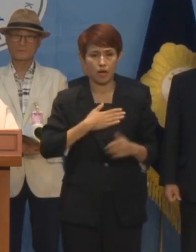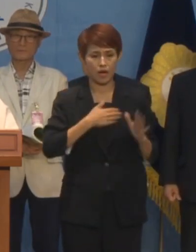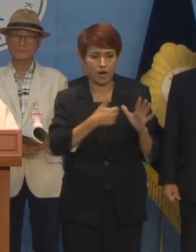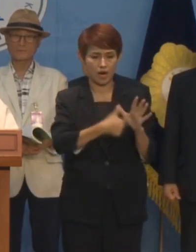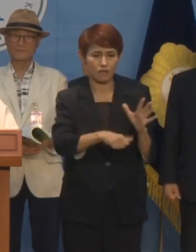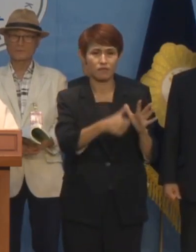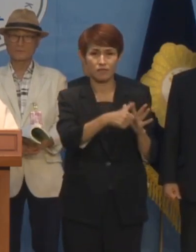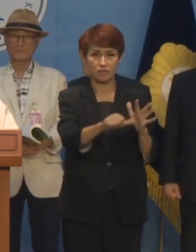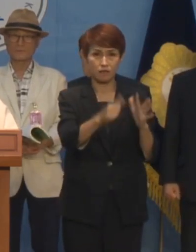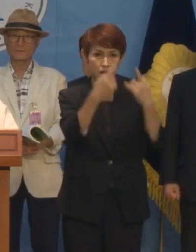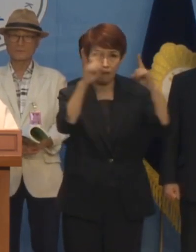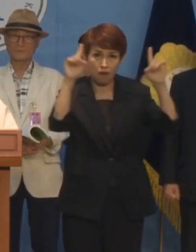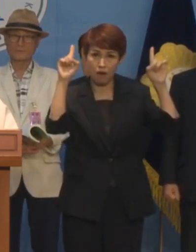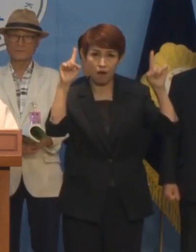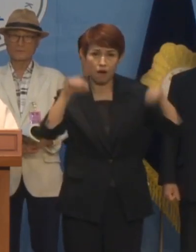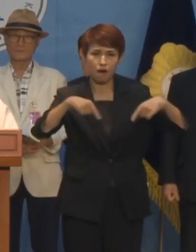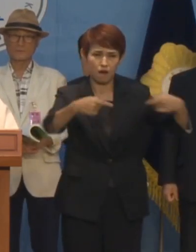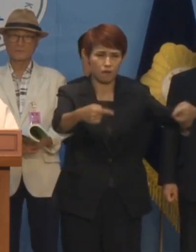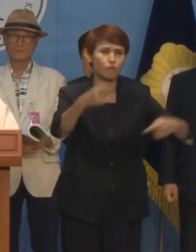둘은 대학도 못 보냈습니다.